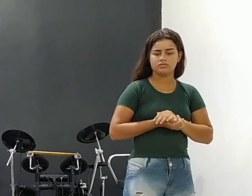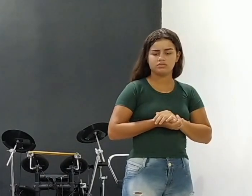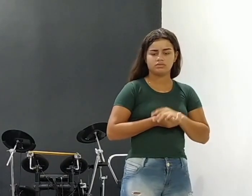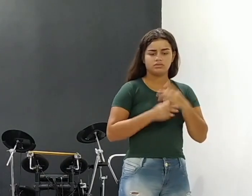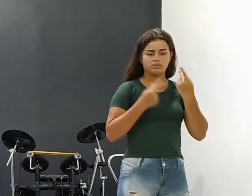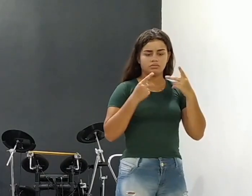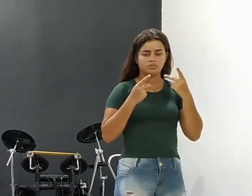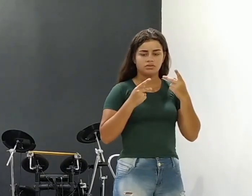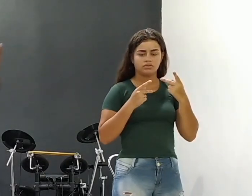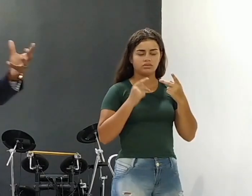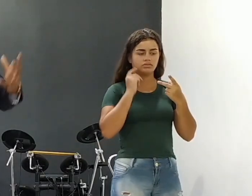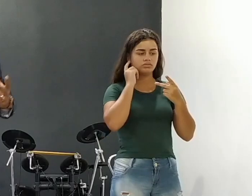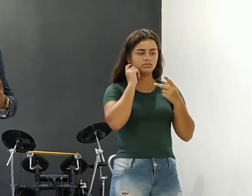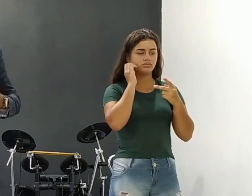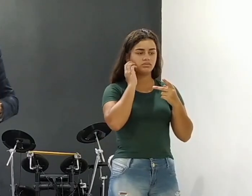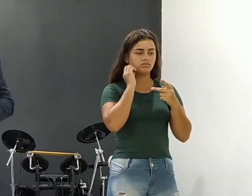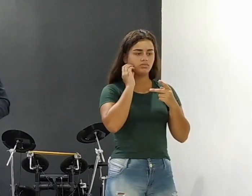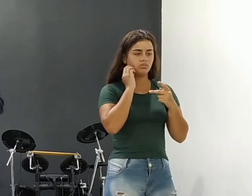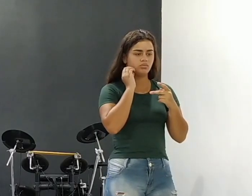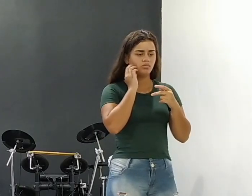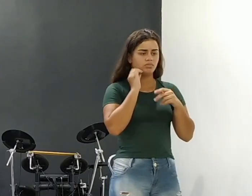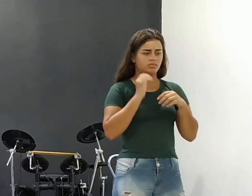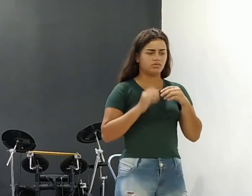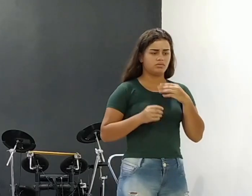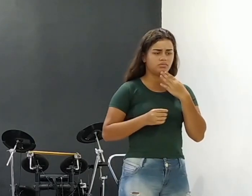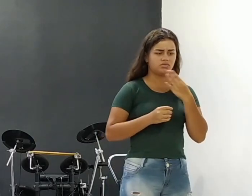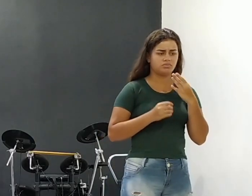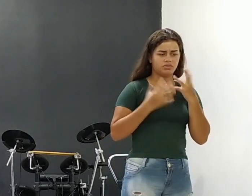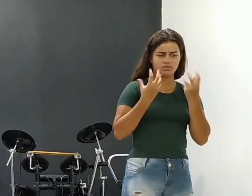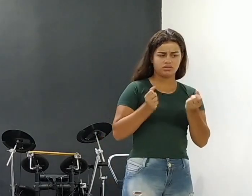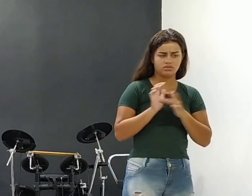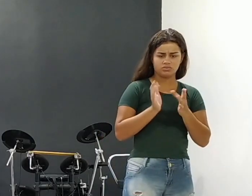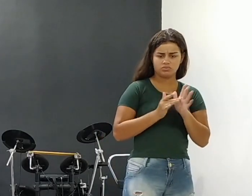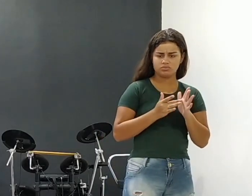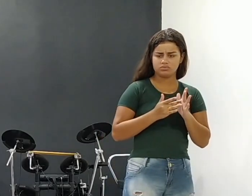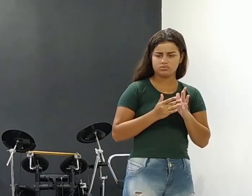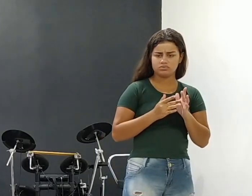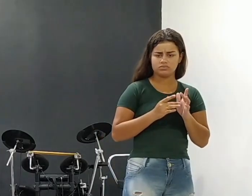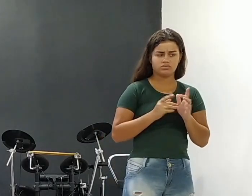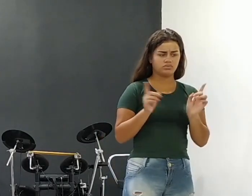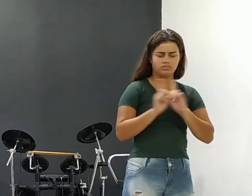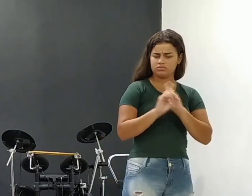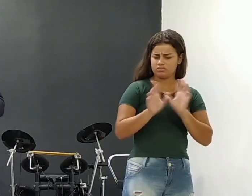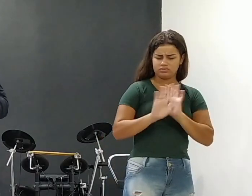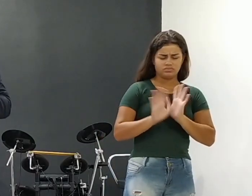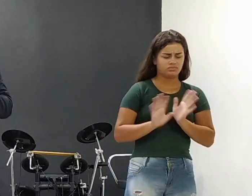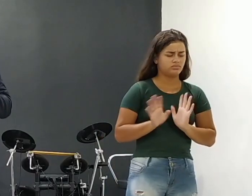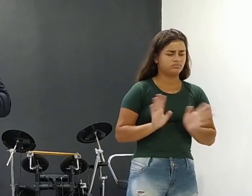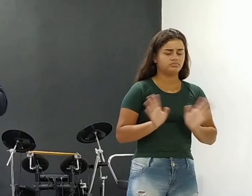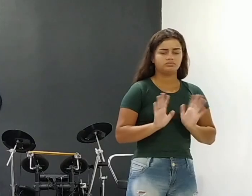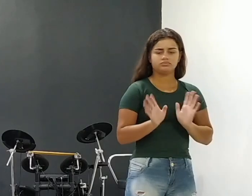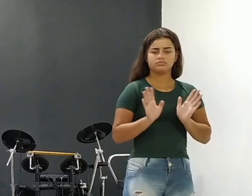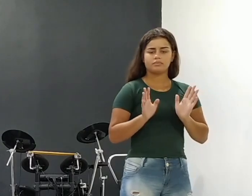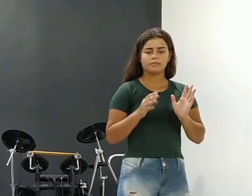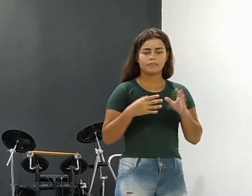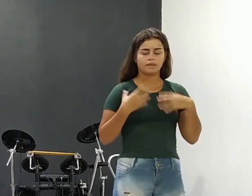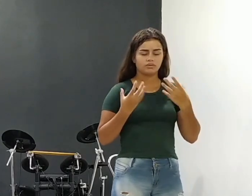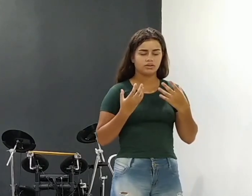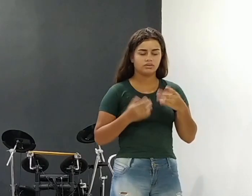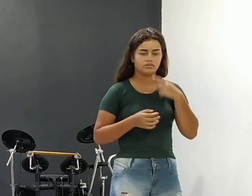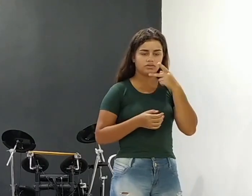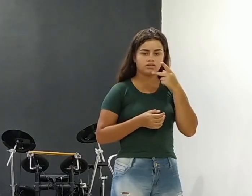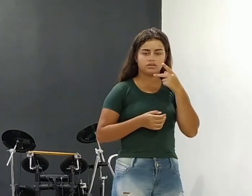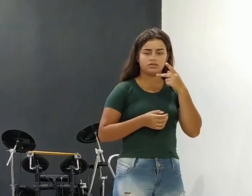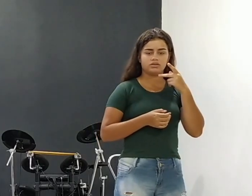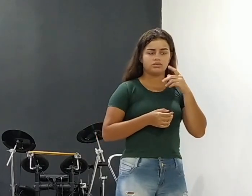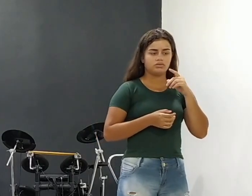palavra introdutória ao apelo. Não, irmão, eu não quero apelar a nada nessa noite. Eu quero falar que o que Deus tem para você,